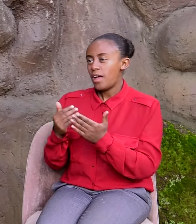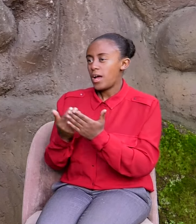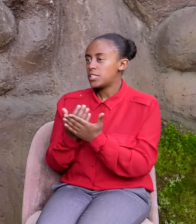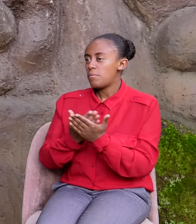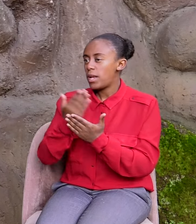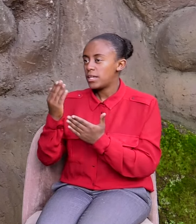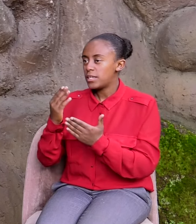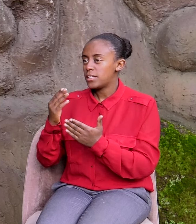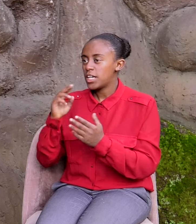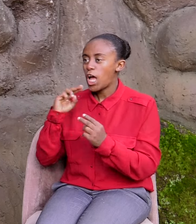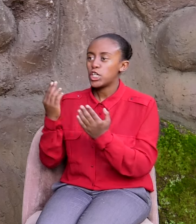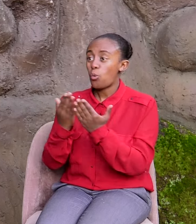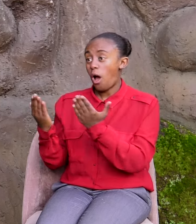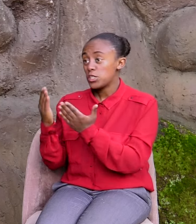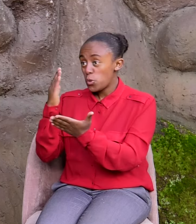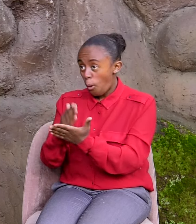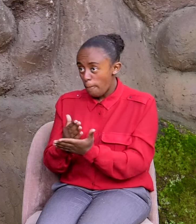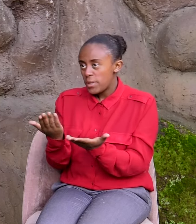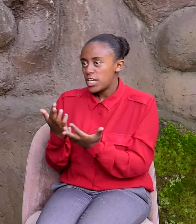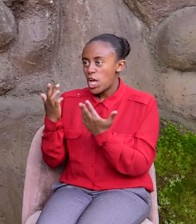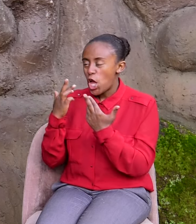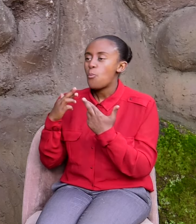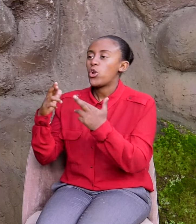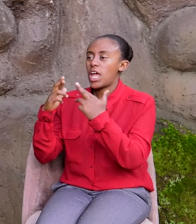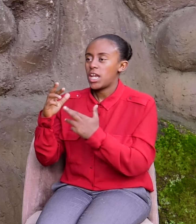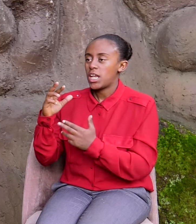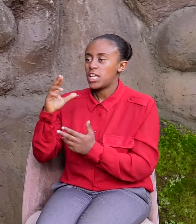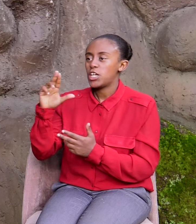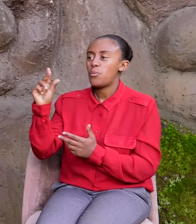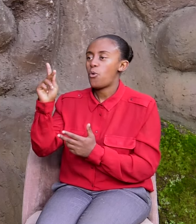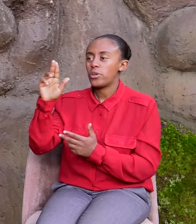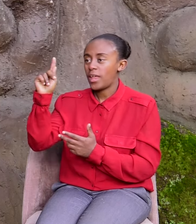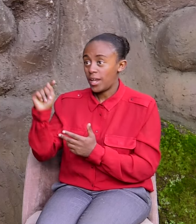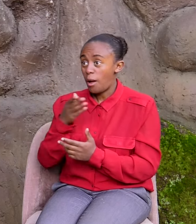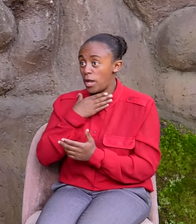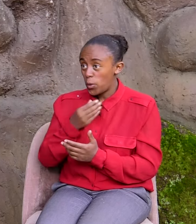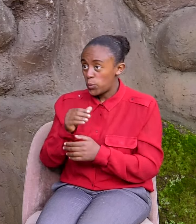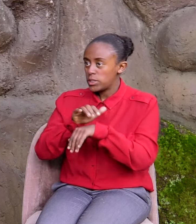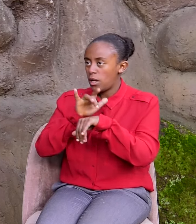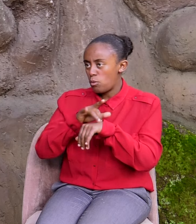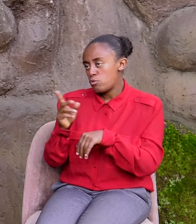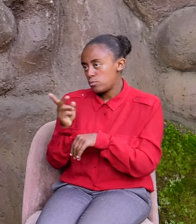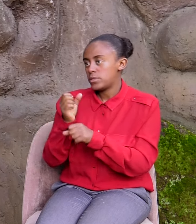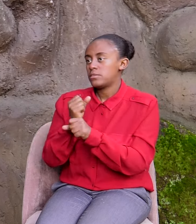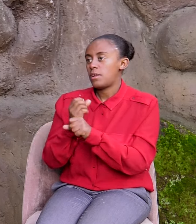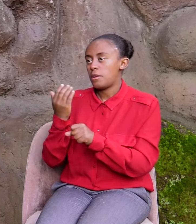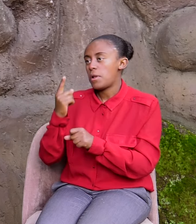ከአዲስ ማለዳ ጋዜጣዋ ስትቆም ወደ ሪፖርተር ጋዜጣ ነበር የሄድኩት። ሪፖርተር አማርኛውና እንግሊዝኛው ላይ ሰራ ነበር